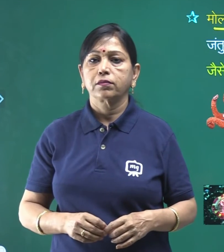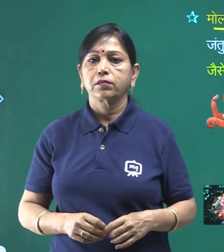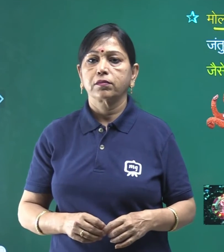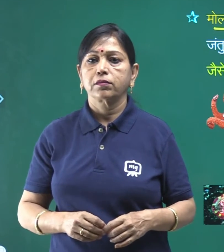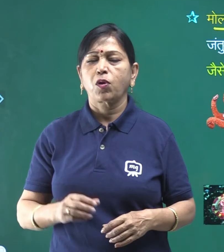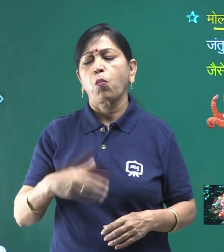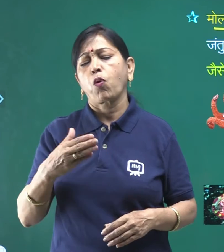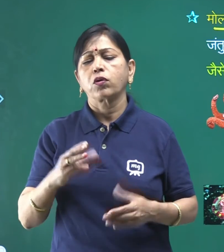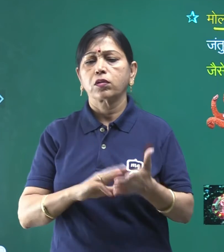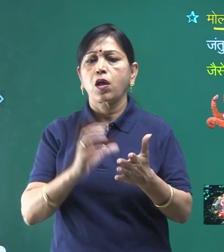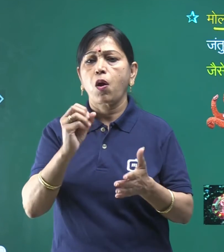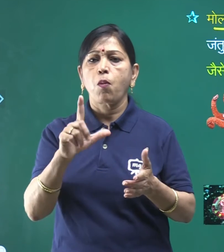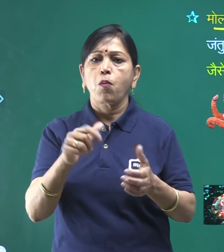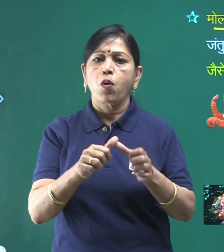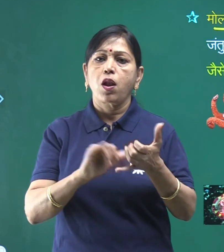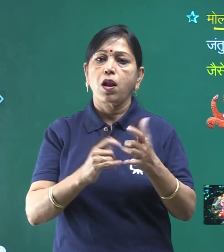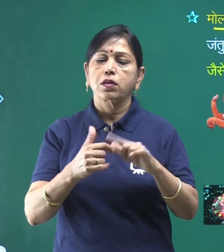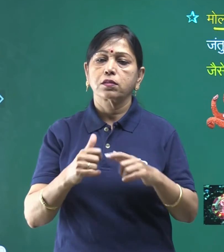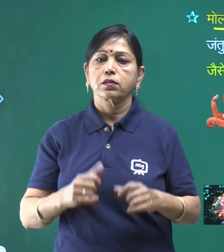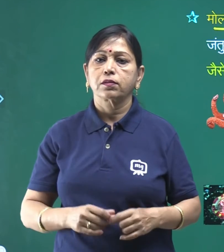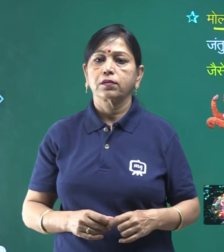अधिकांश मोलस्क